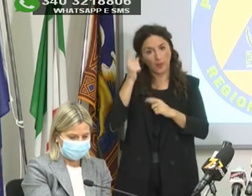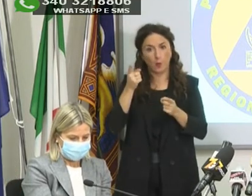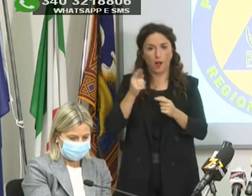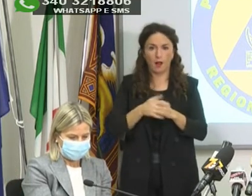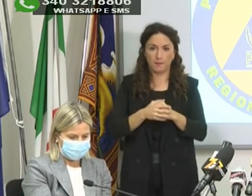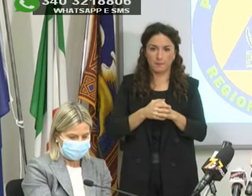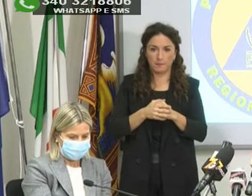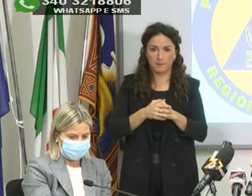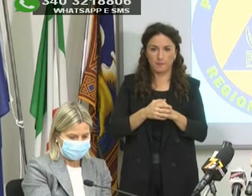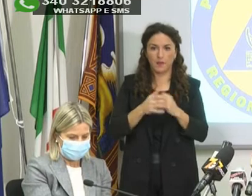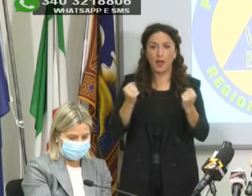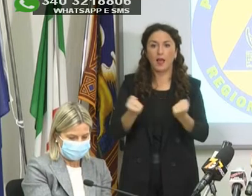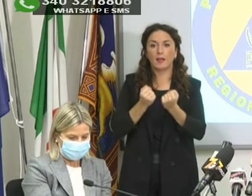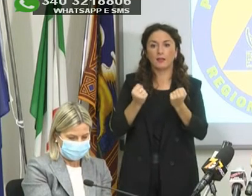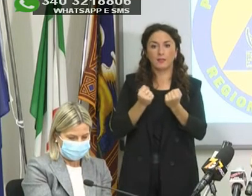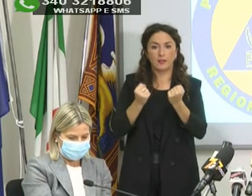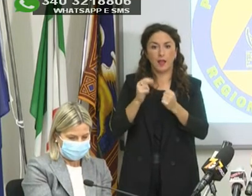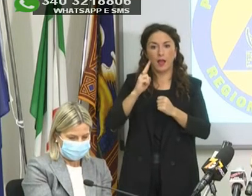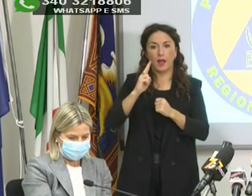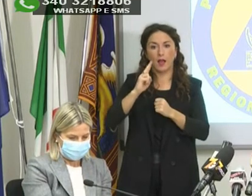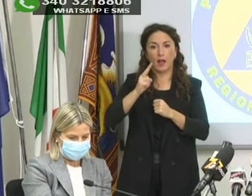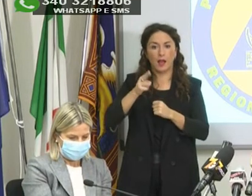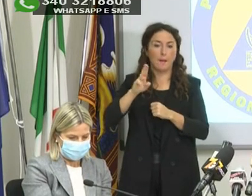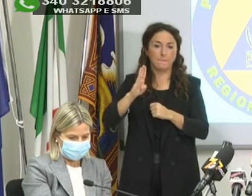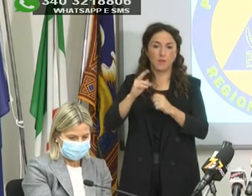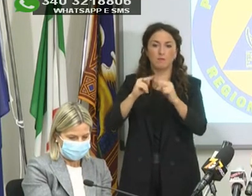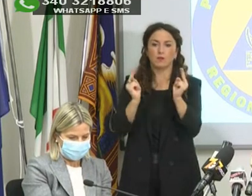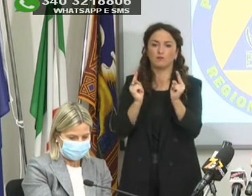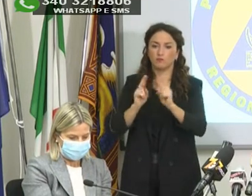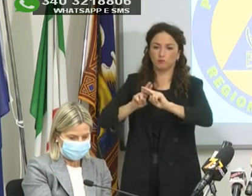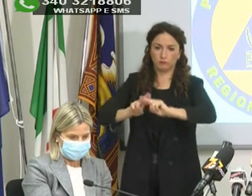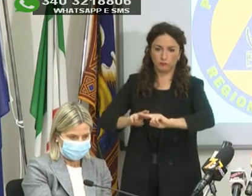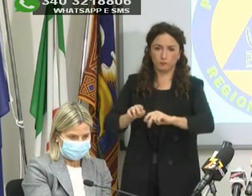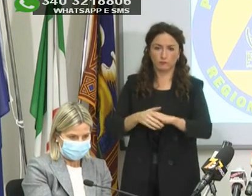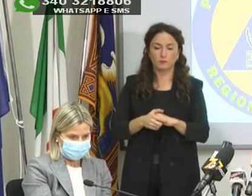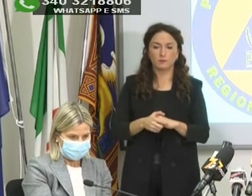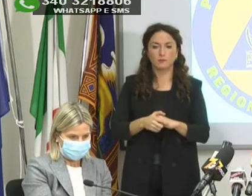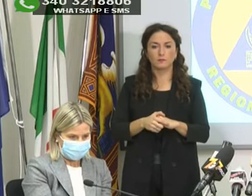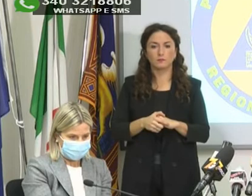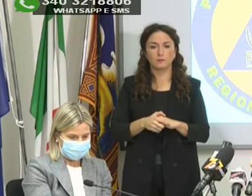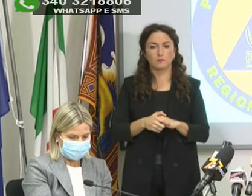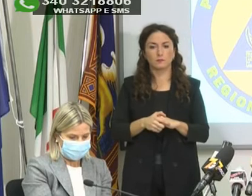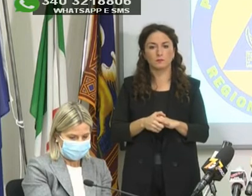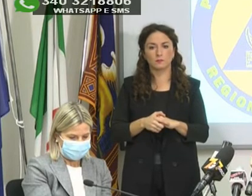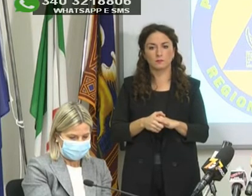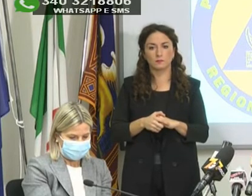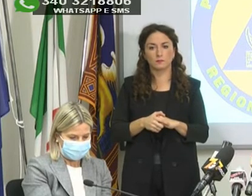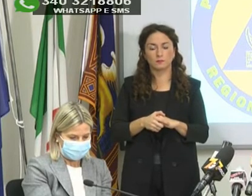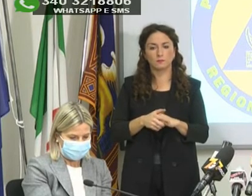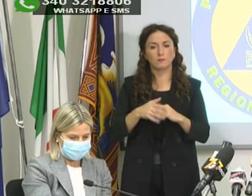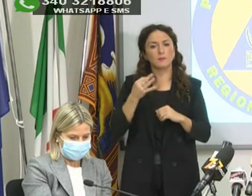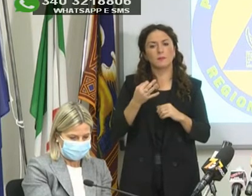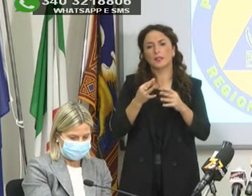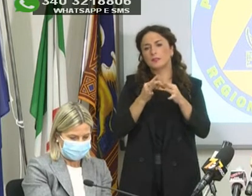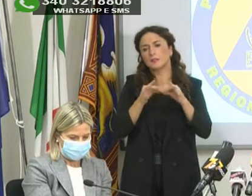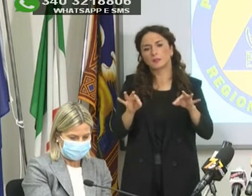mantenere inalterata l'attività degli hub provinciali, è quella di mantenere una disponibilità